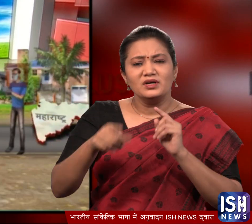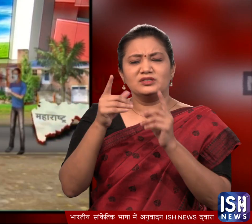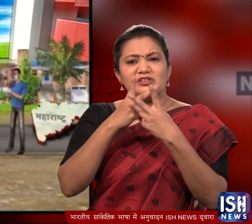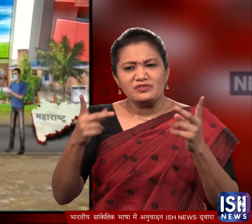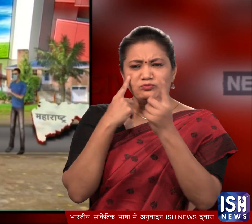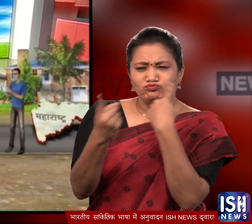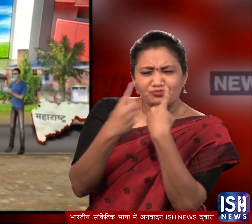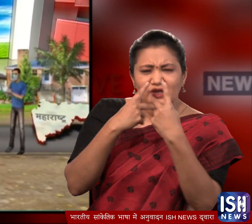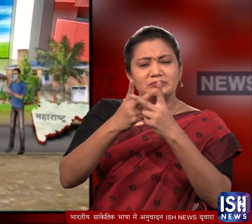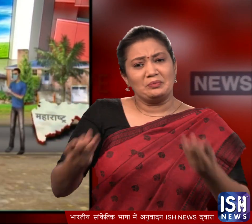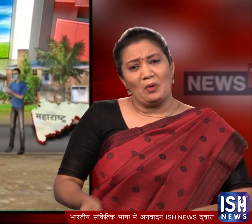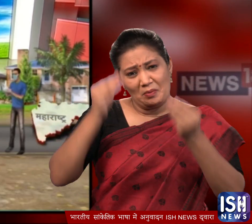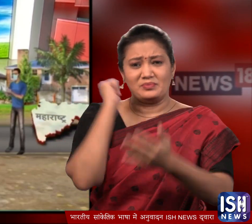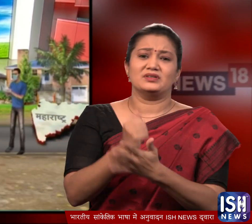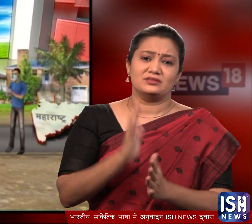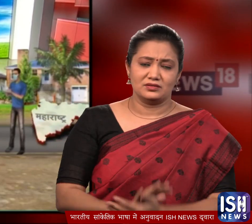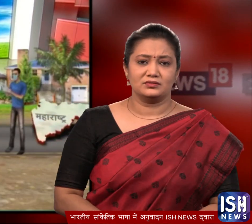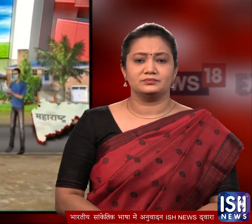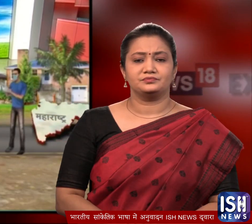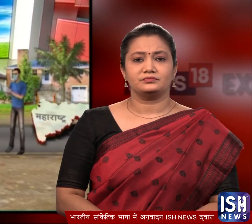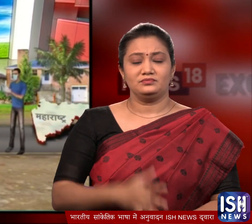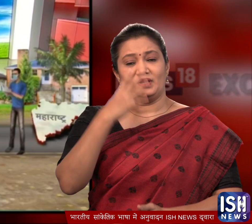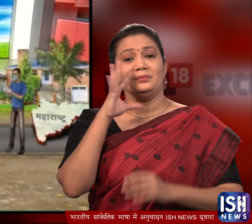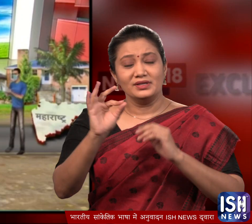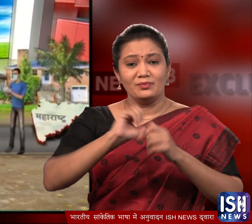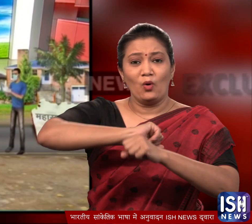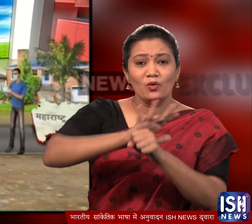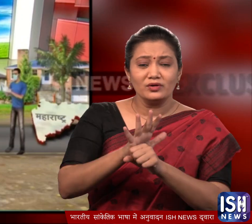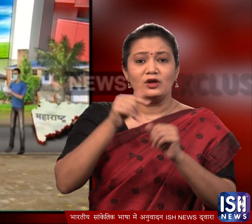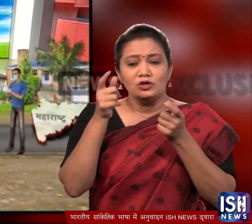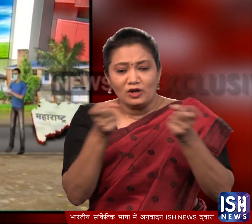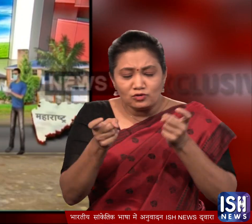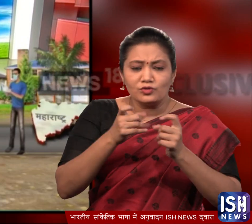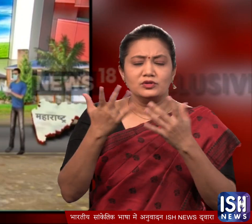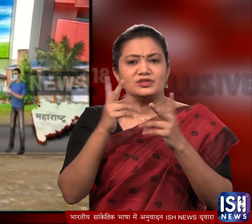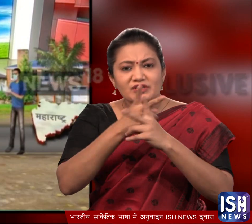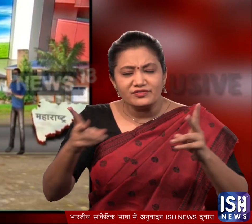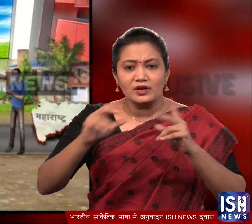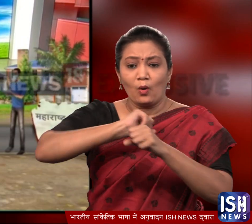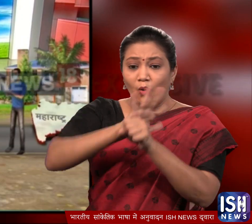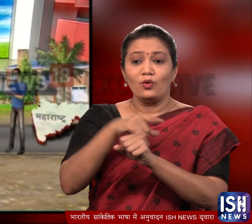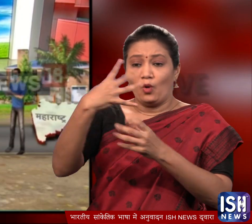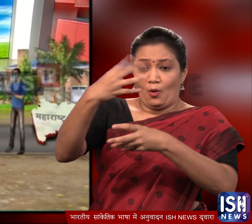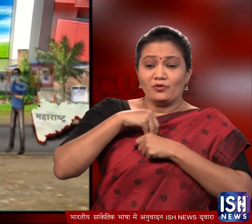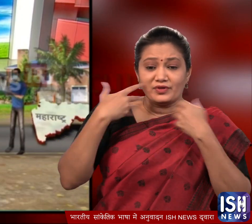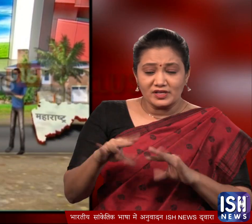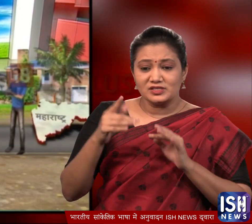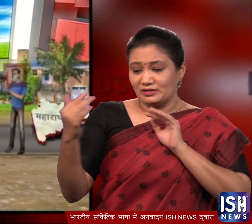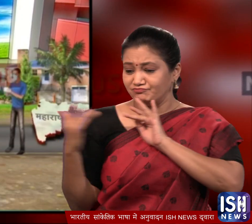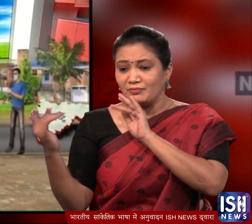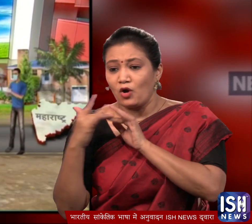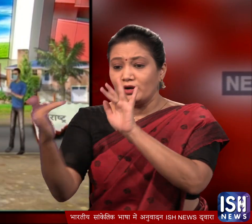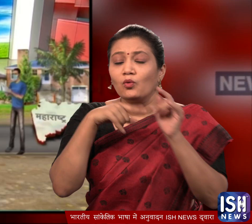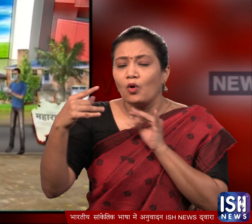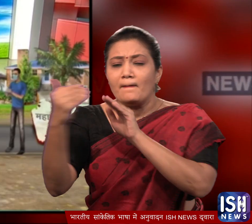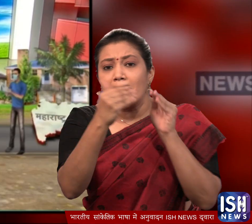लिए सर्वेलेंस को मजबूत करने की जरूरत है। उन्होंने इस बात पर भी जोर दिया कि कोरोना की रोकथाम के लिए हर पॉजिटिव मरीज के संपर्क में आए